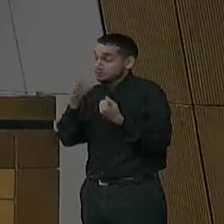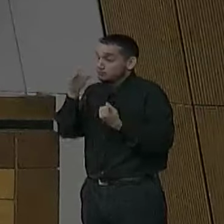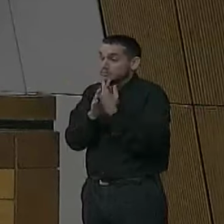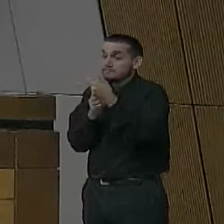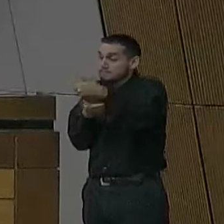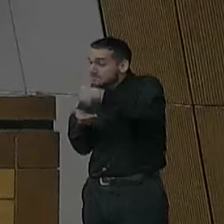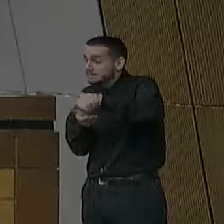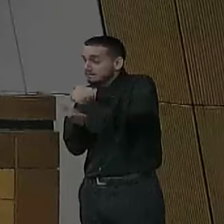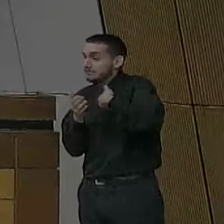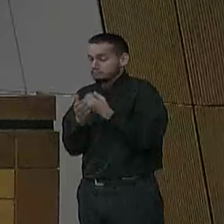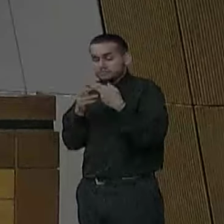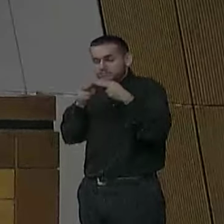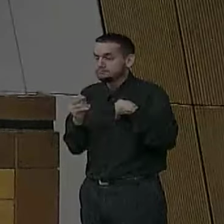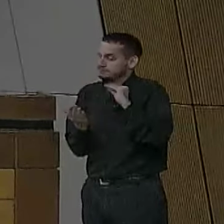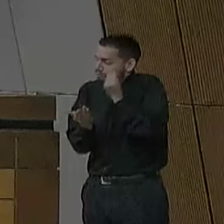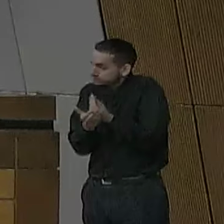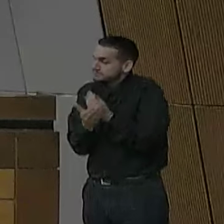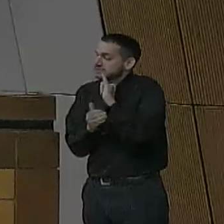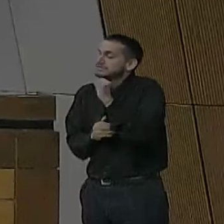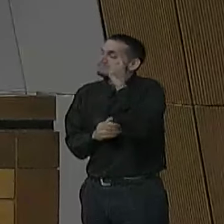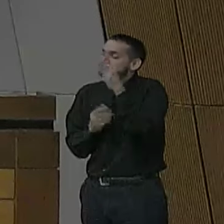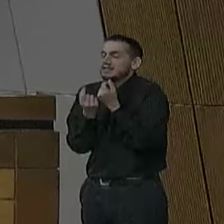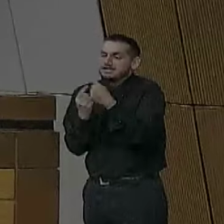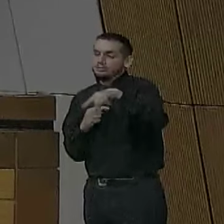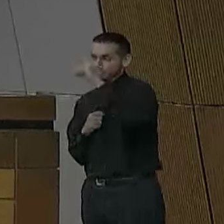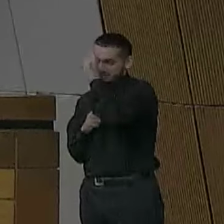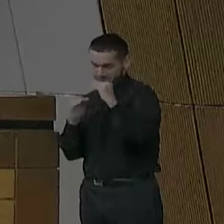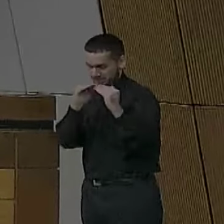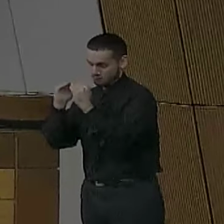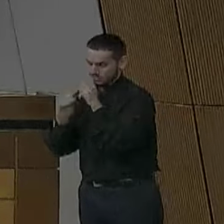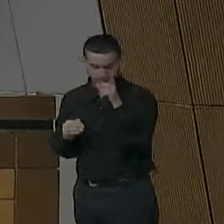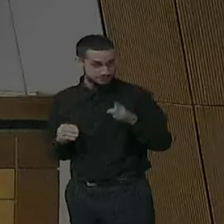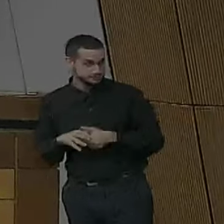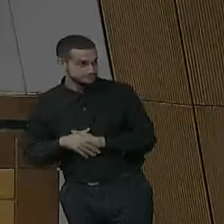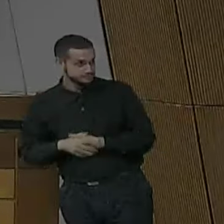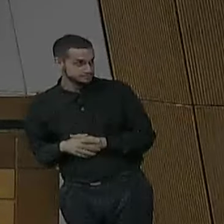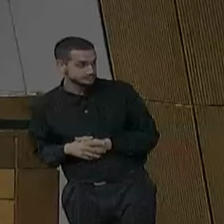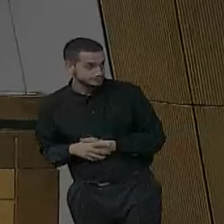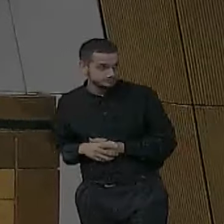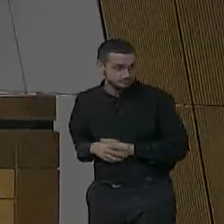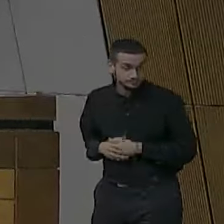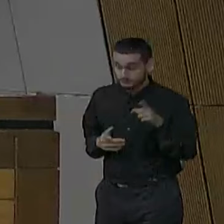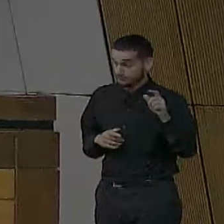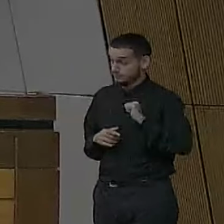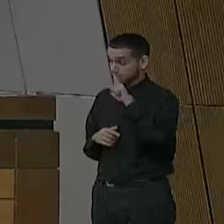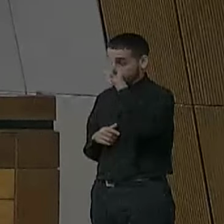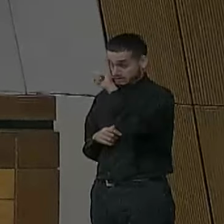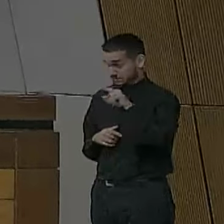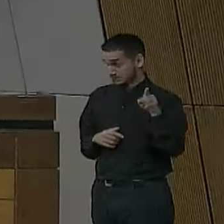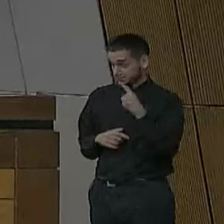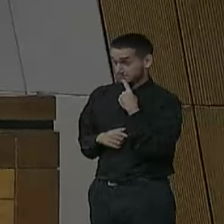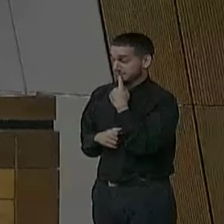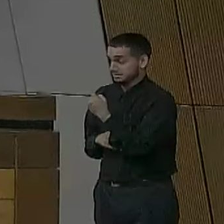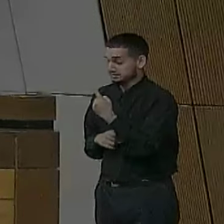iniciativas que tenga la fundación en este sentido. Bueno, como decía Liz, la idea,